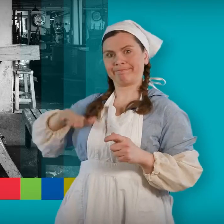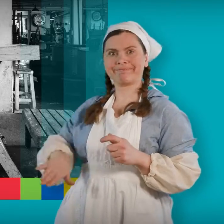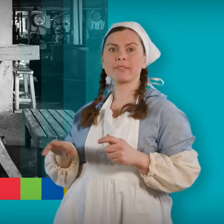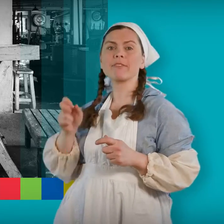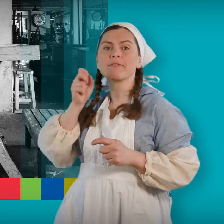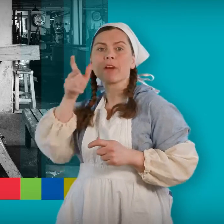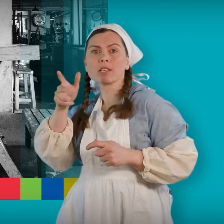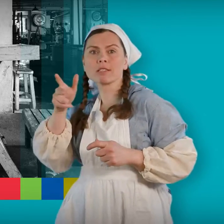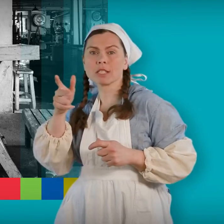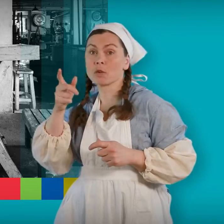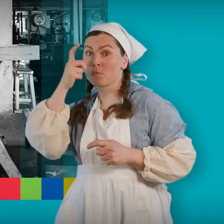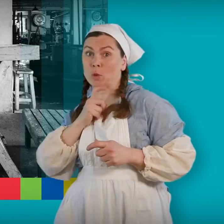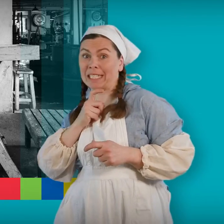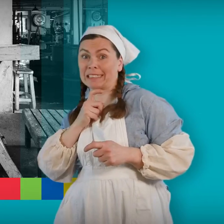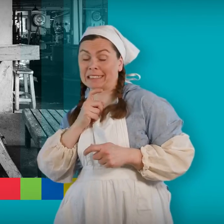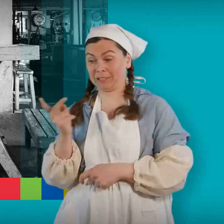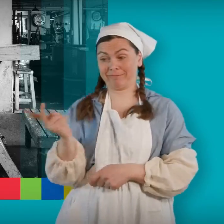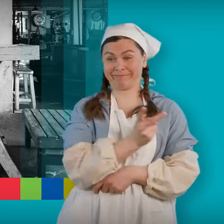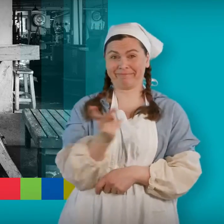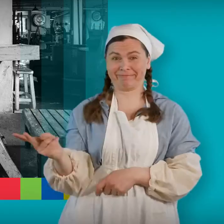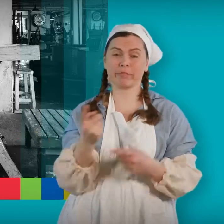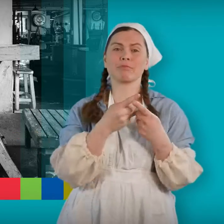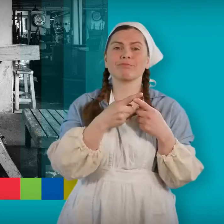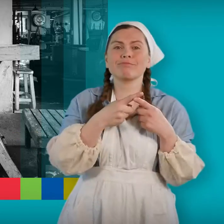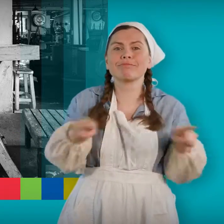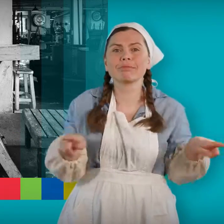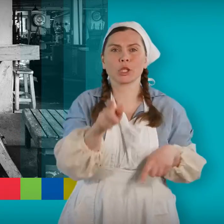finnes i Frankrike og Portugal, og det er en helt annen type fisk.